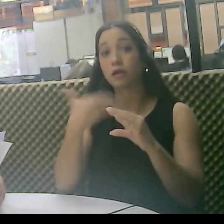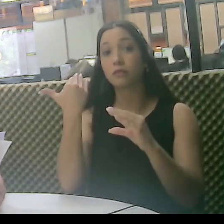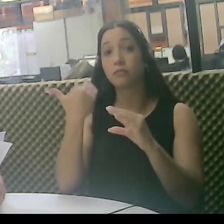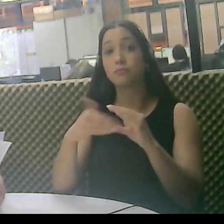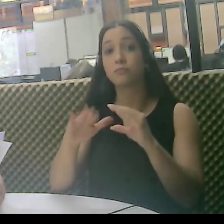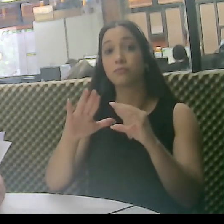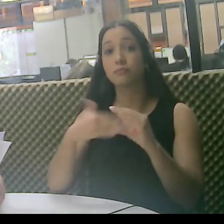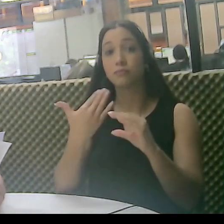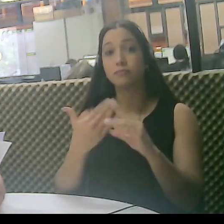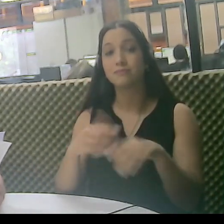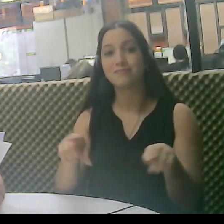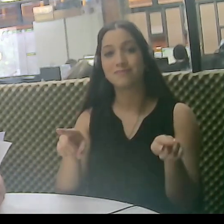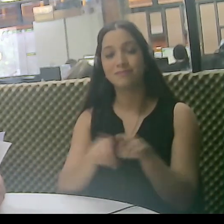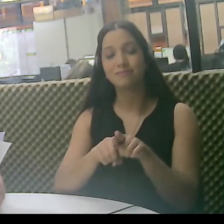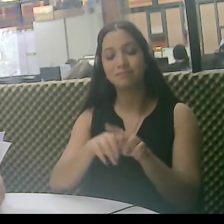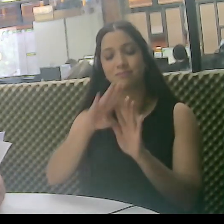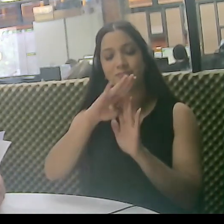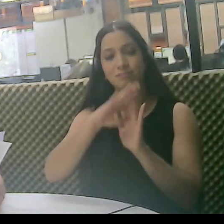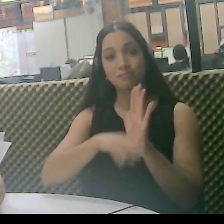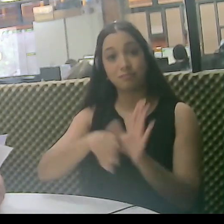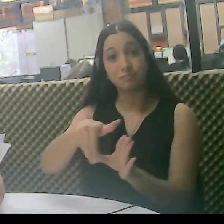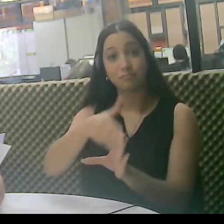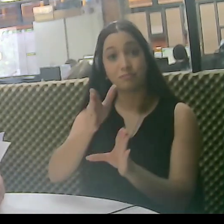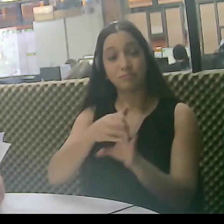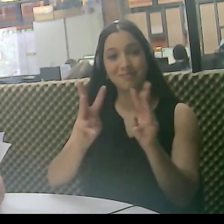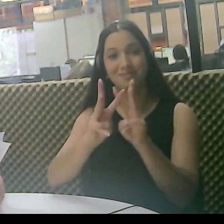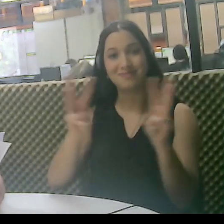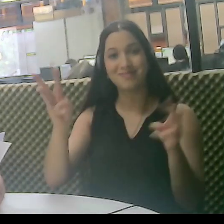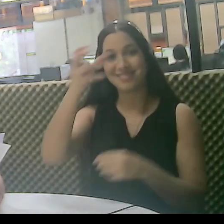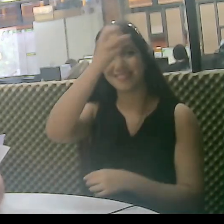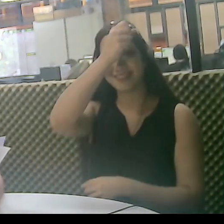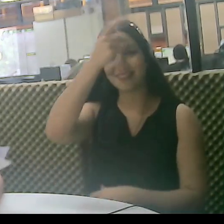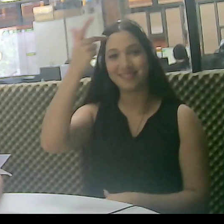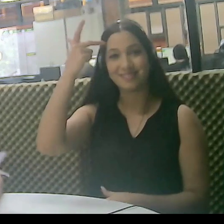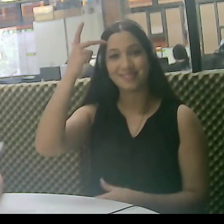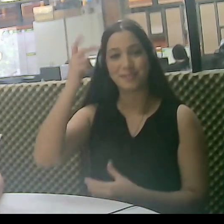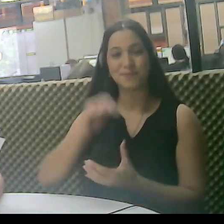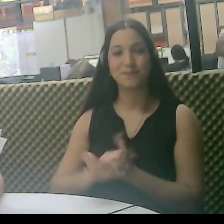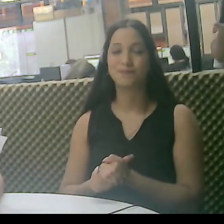trocados. Outras dicas estão disponíveis no portal da Prefeitura.